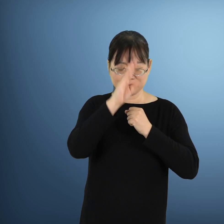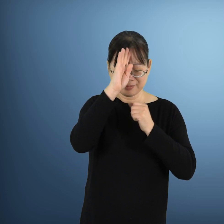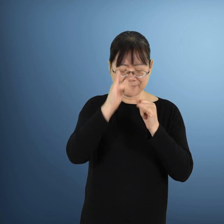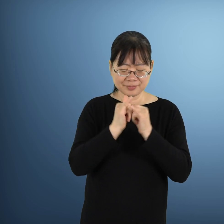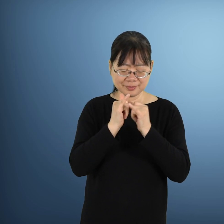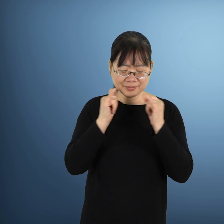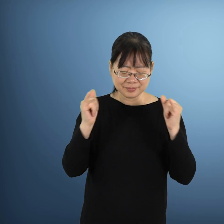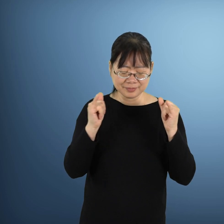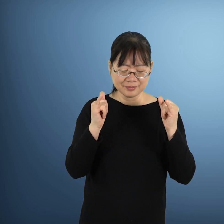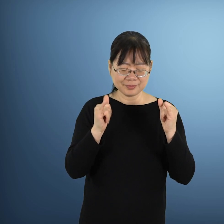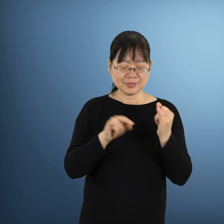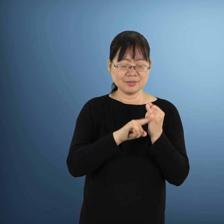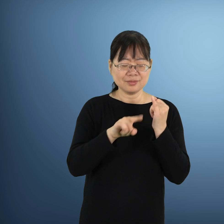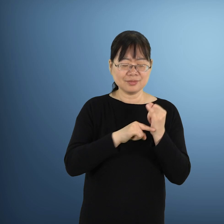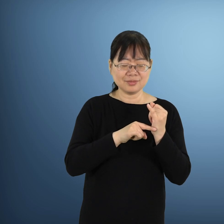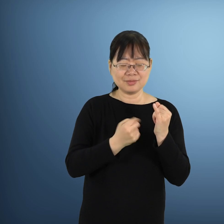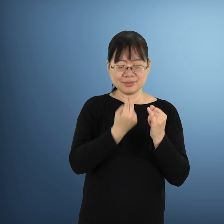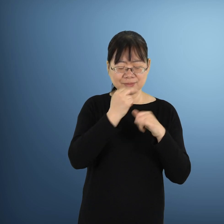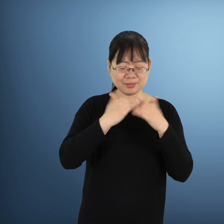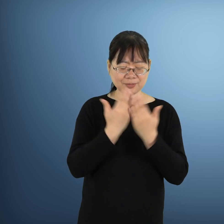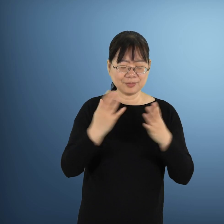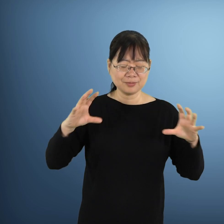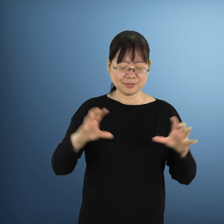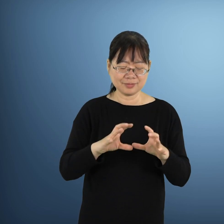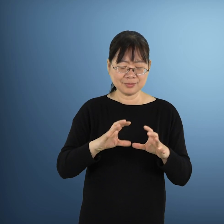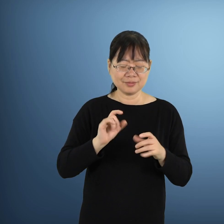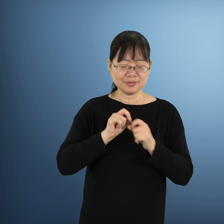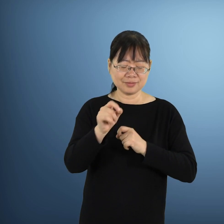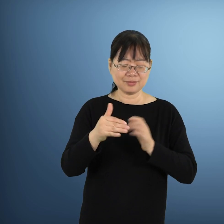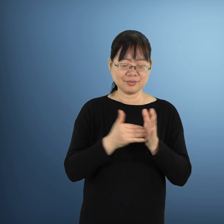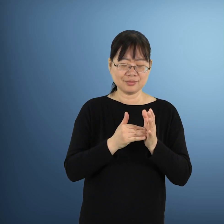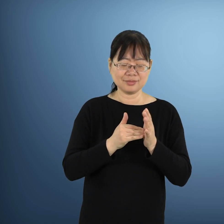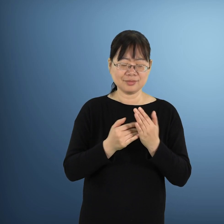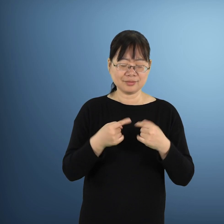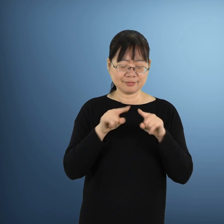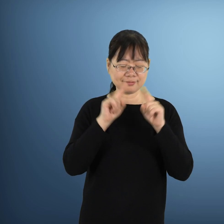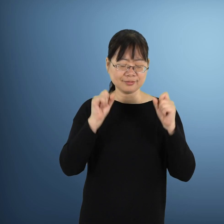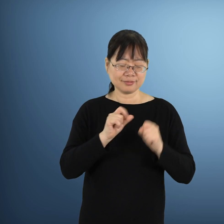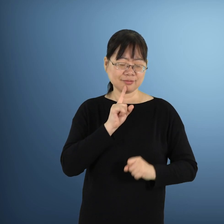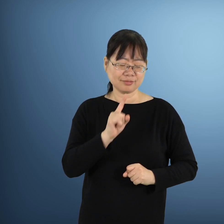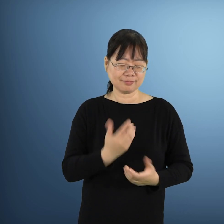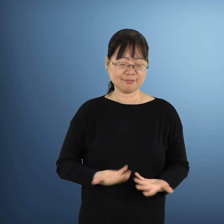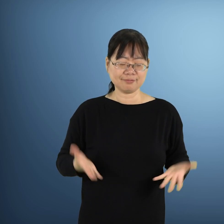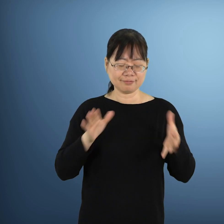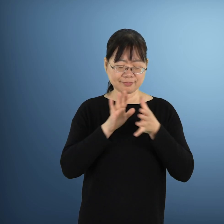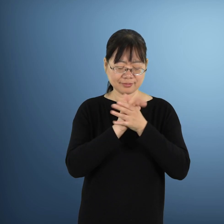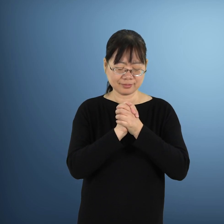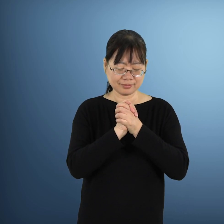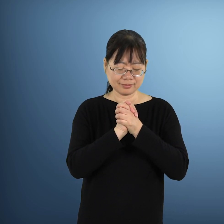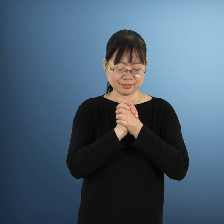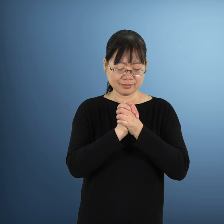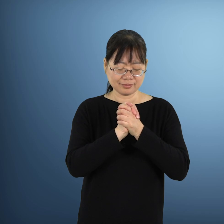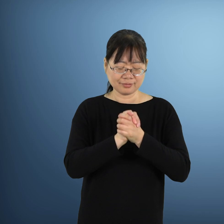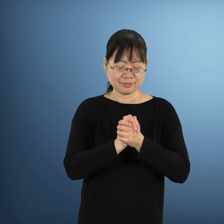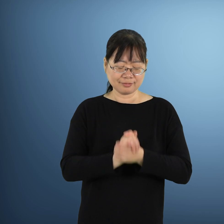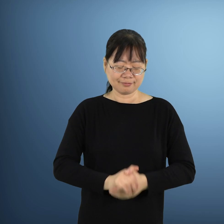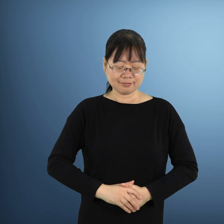환우들, 복중의 생명까지 영원토록 함께 있을지어다. 아멘.